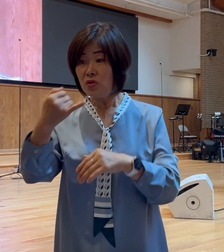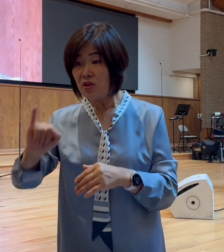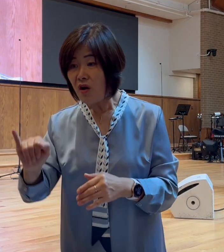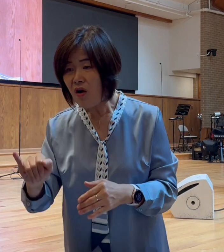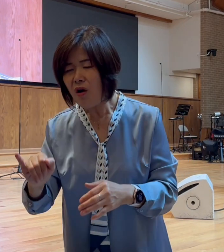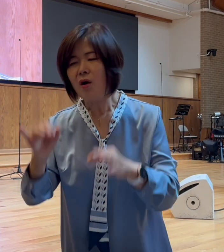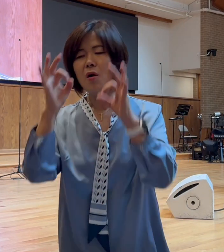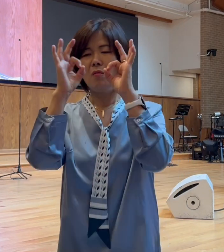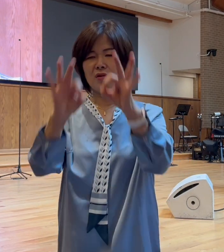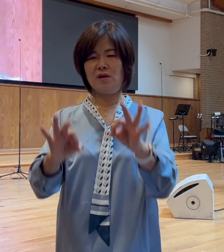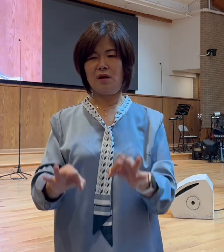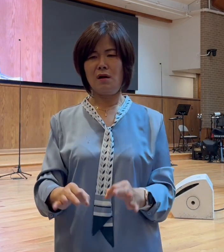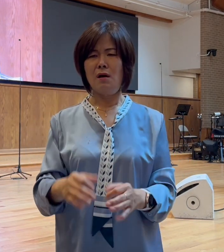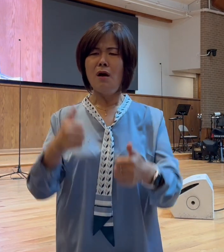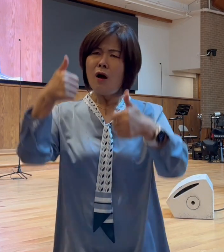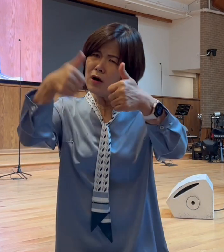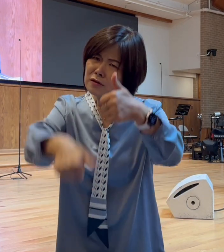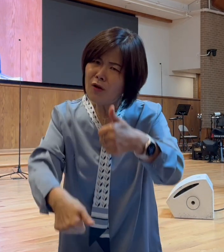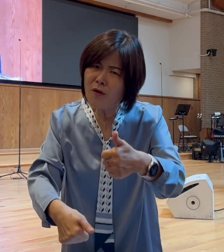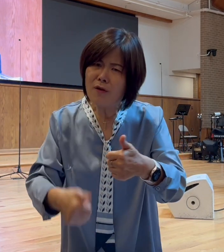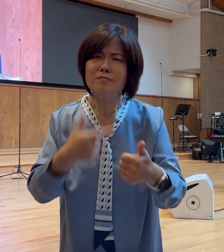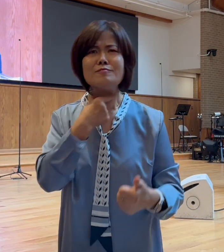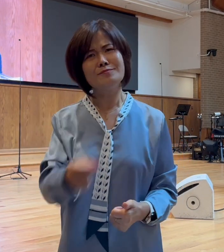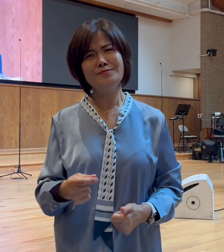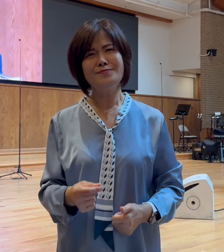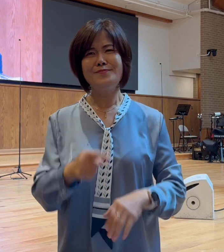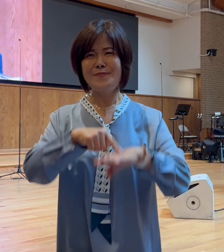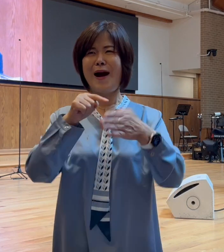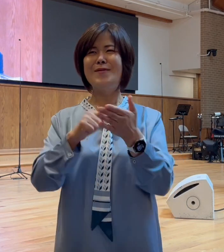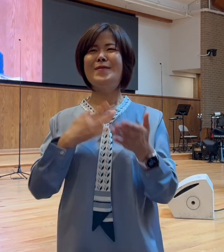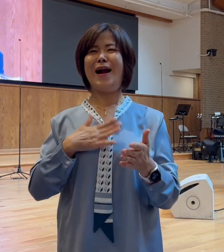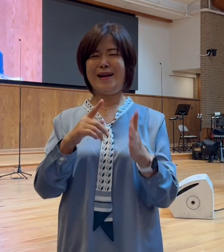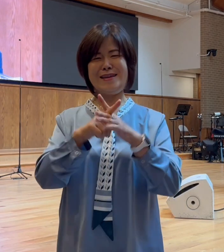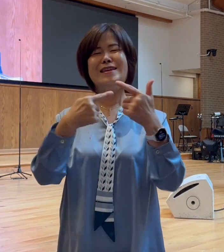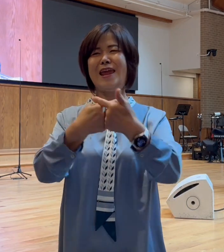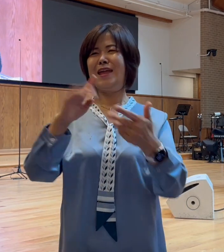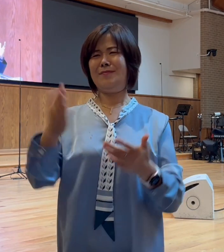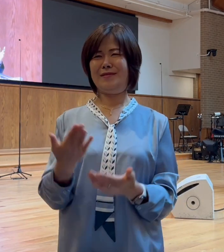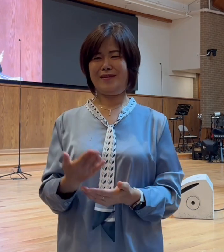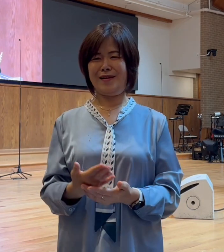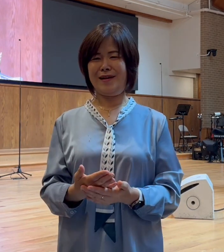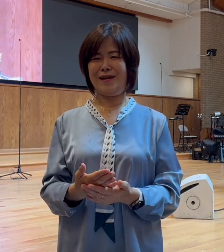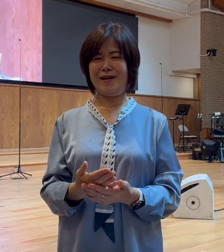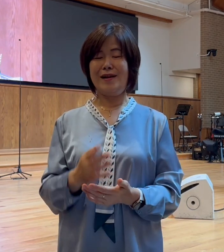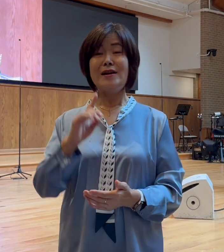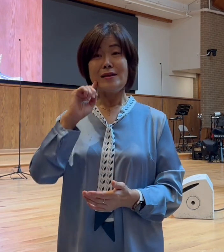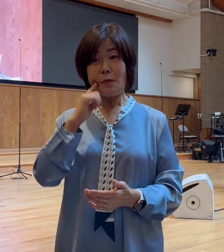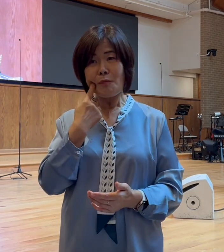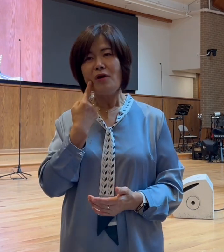낳으니까 절을 할 수 있겠다 그런 생각이 든 거예요. 예뻐서 그런 게 아닙니다.